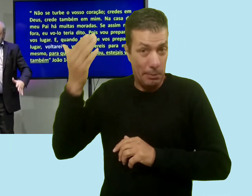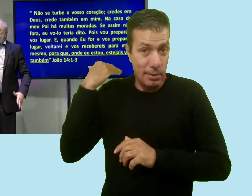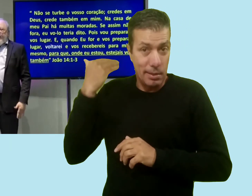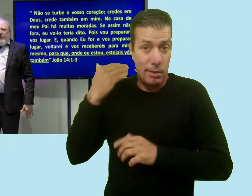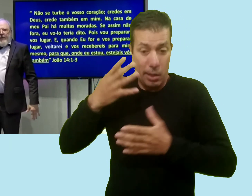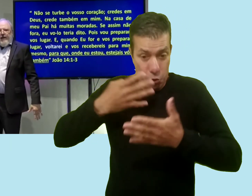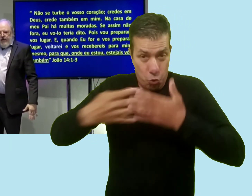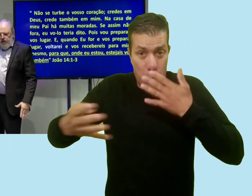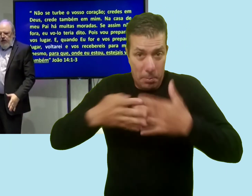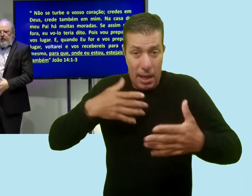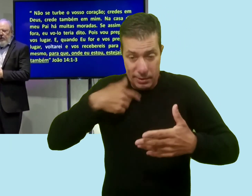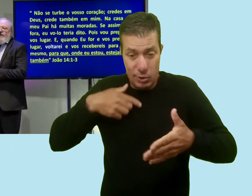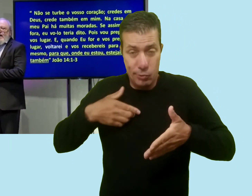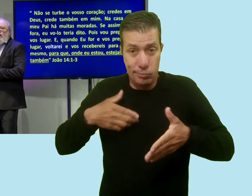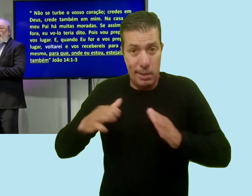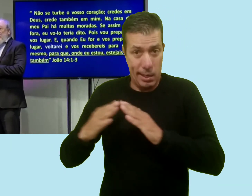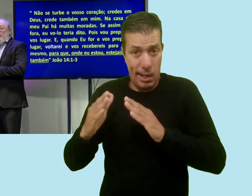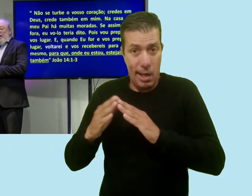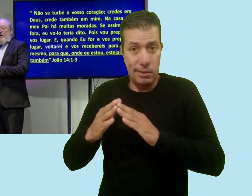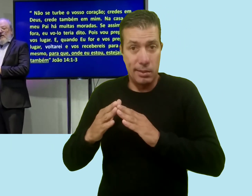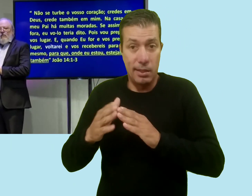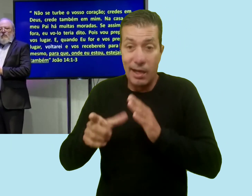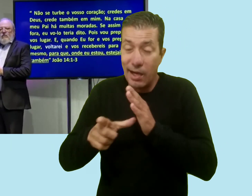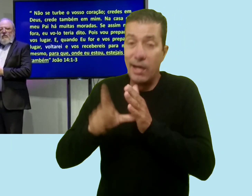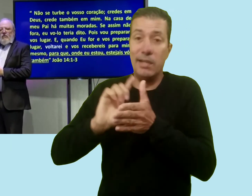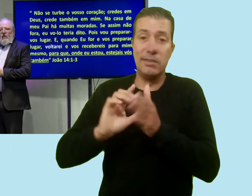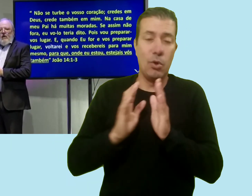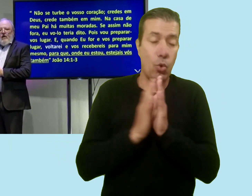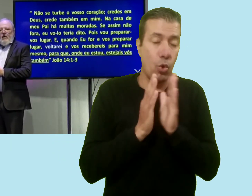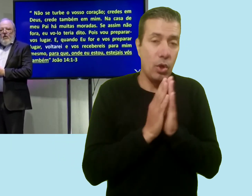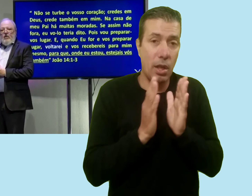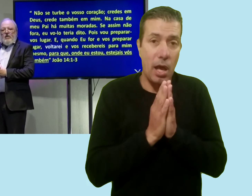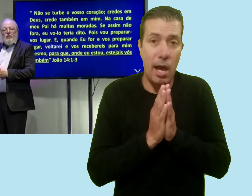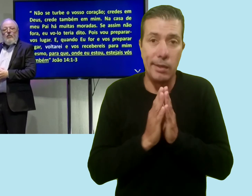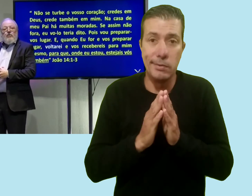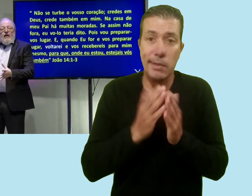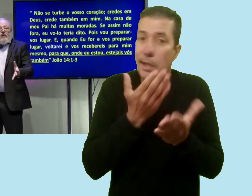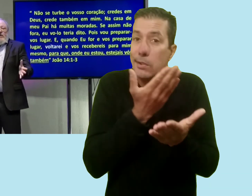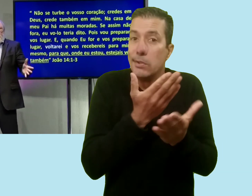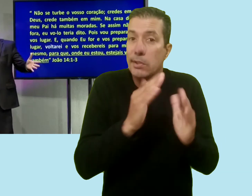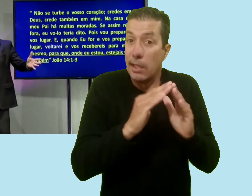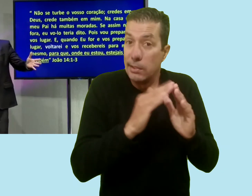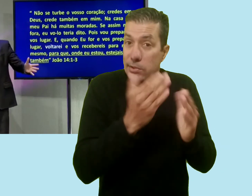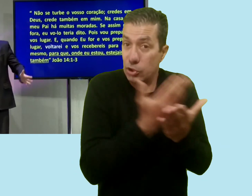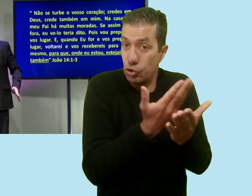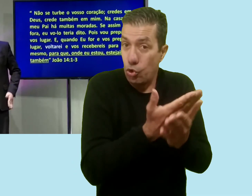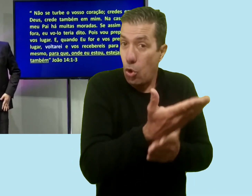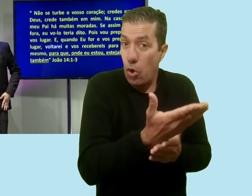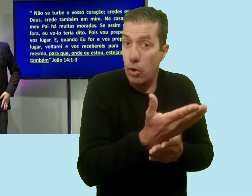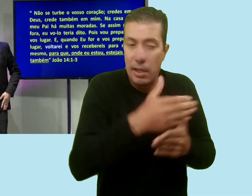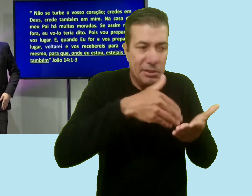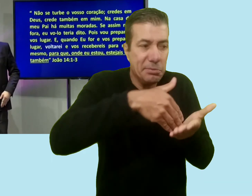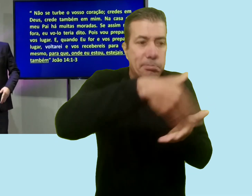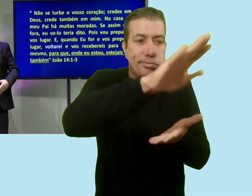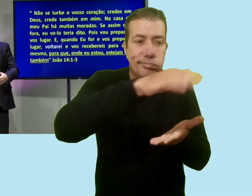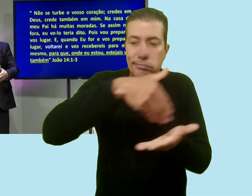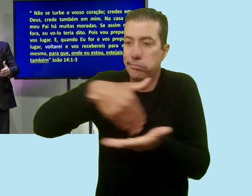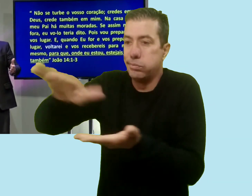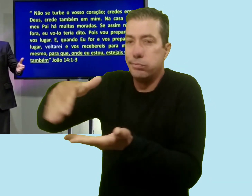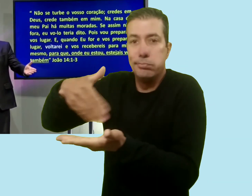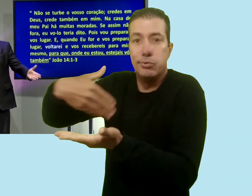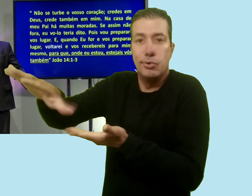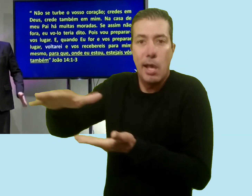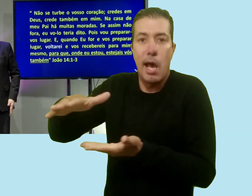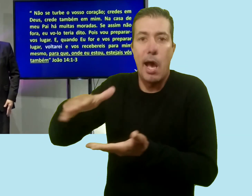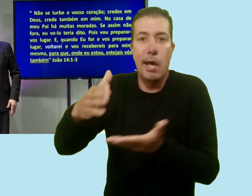era criança pequena lá no Brás, a gente antes de começar a aula fazia oração. Hoje expulsaram Deus das escolas, expulsaram Deus